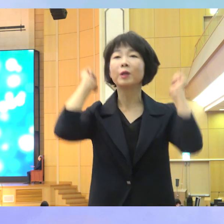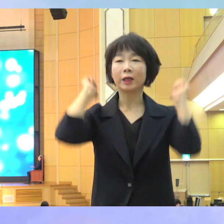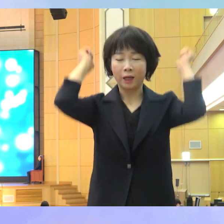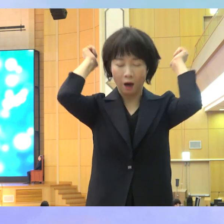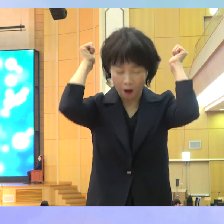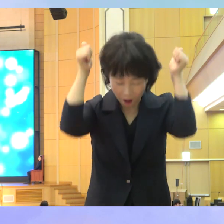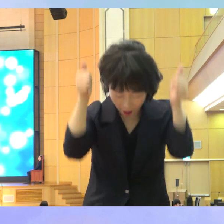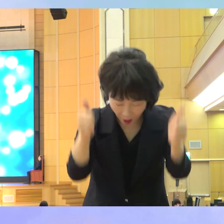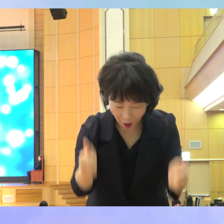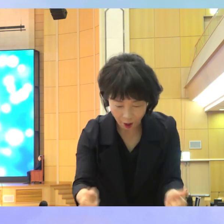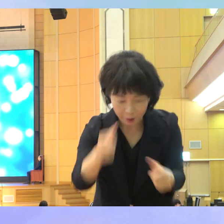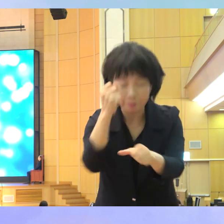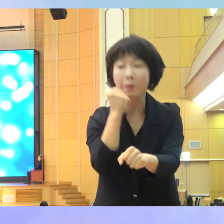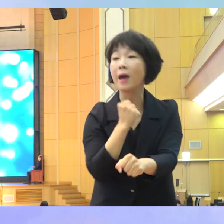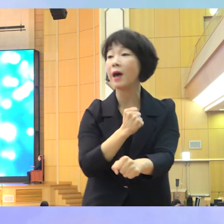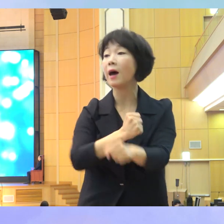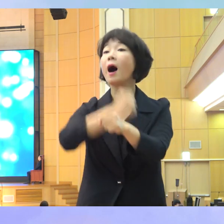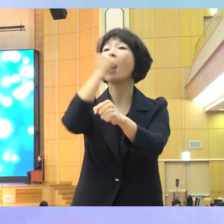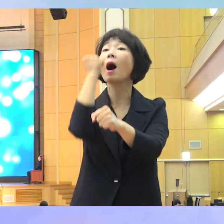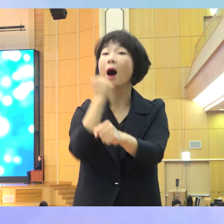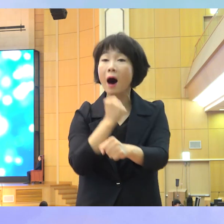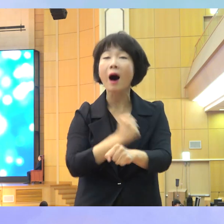주님을